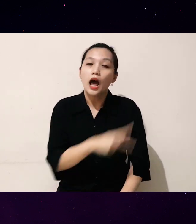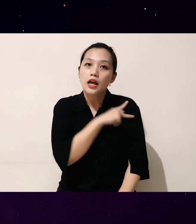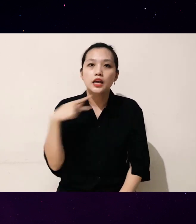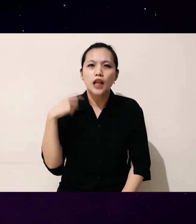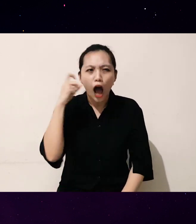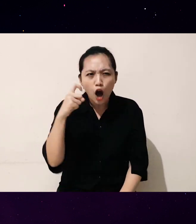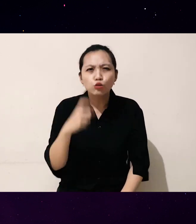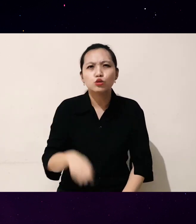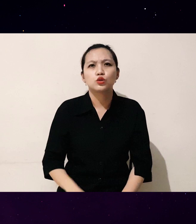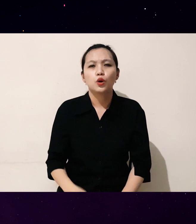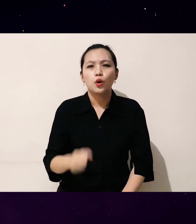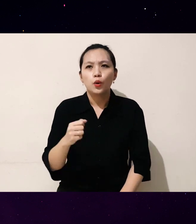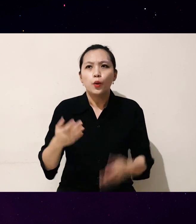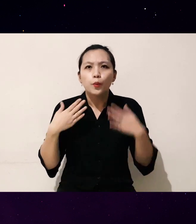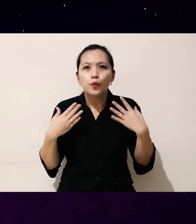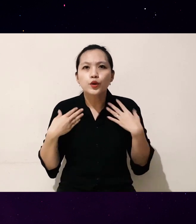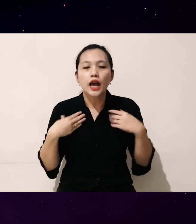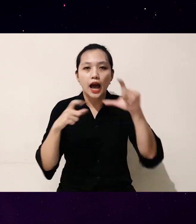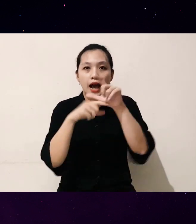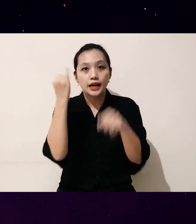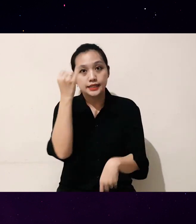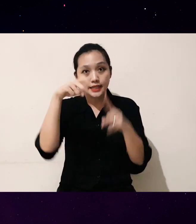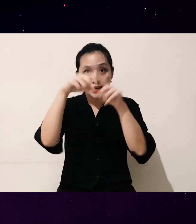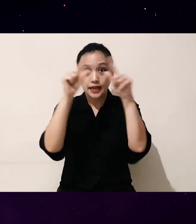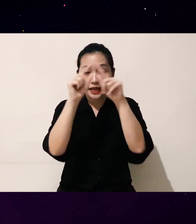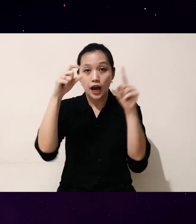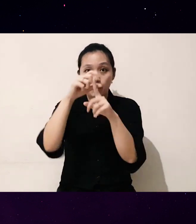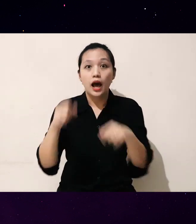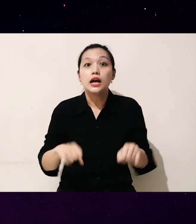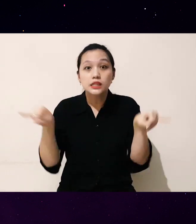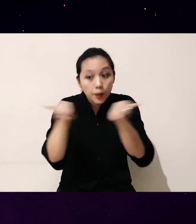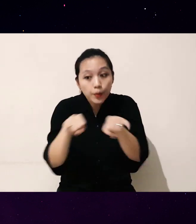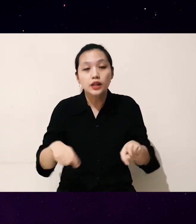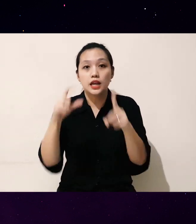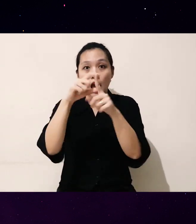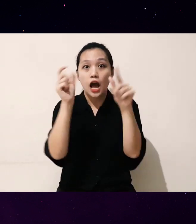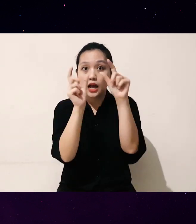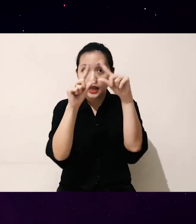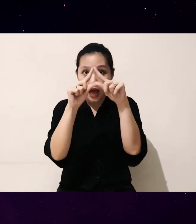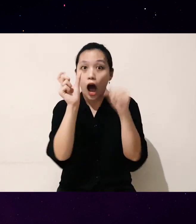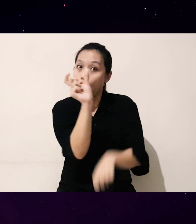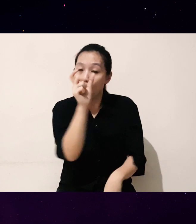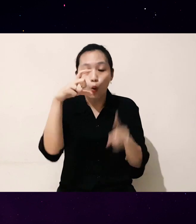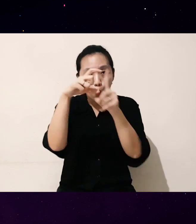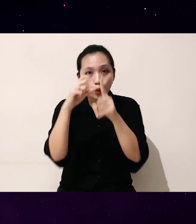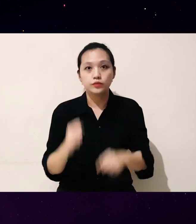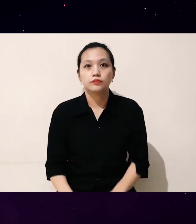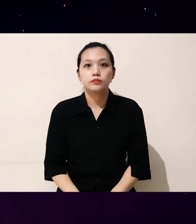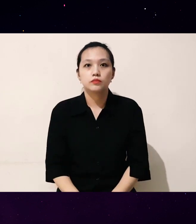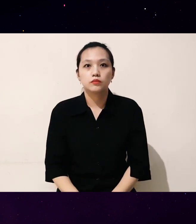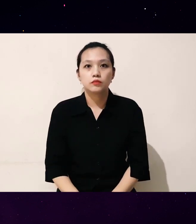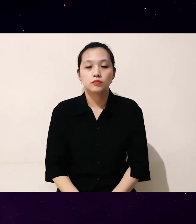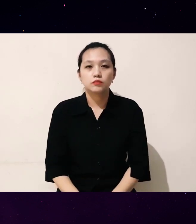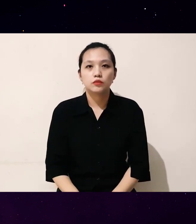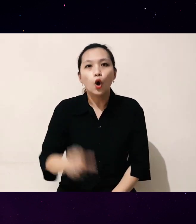Daud. Supaya postur kita yang sesuai dengan kehendaknya dapat membantu kita dan menguatkan